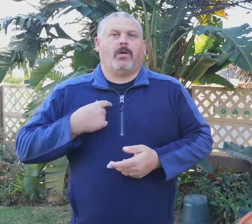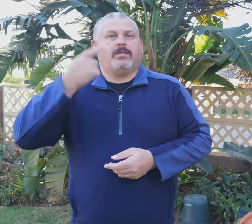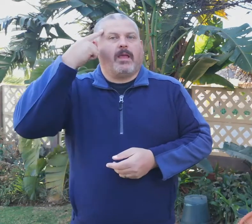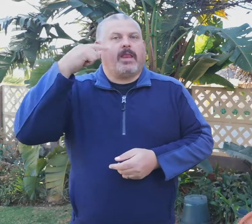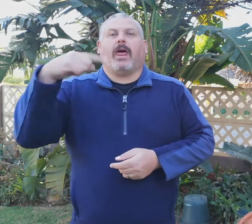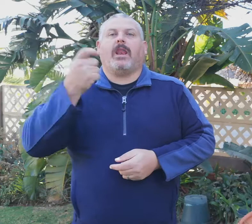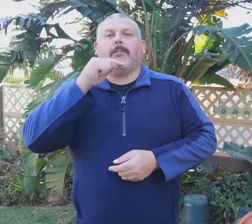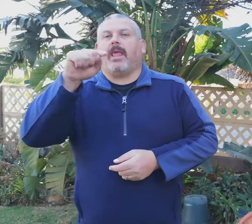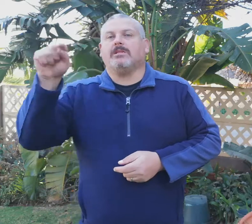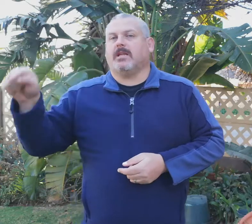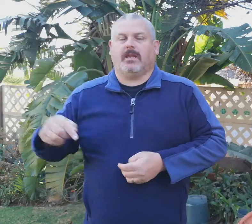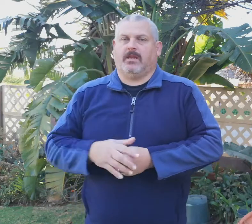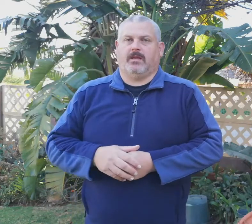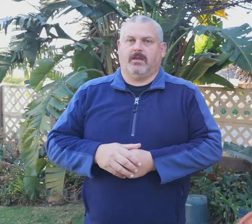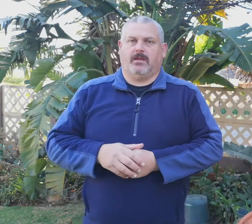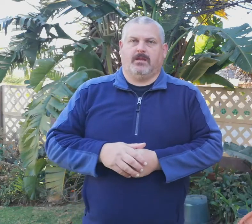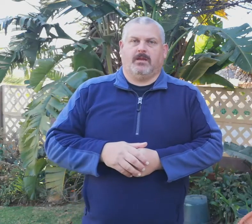maar sê nie aan ander mense nie,